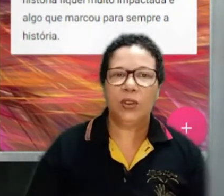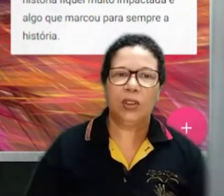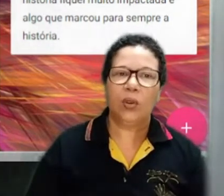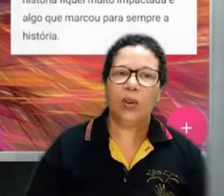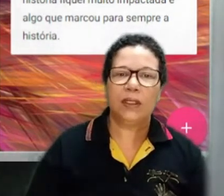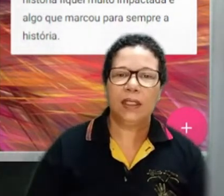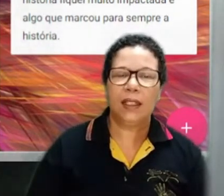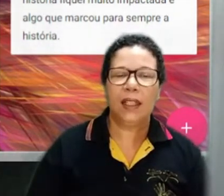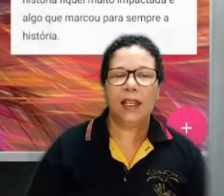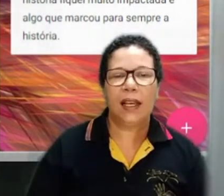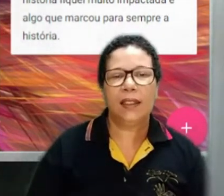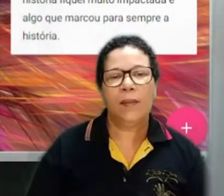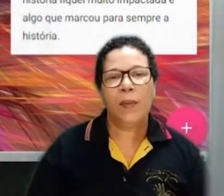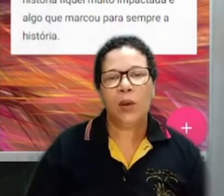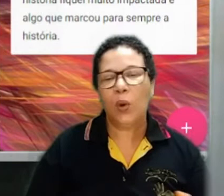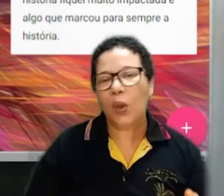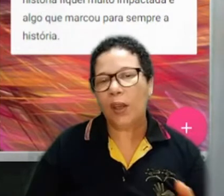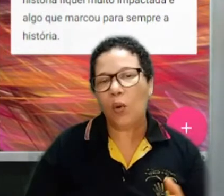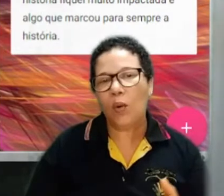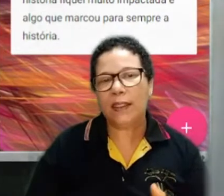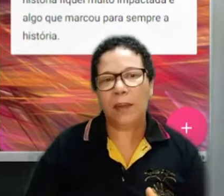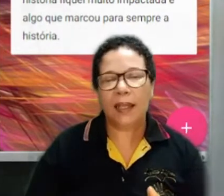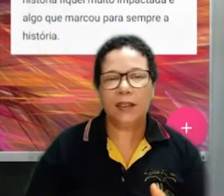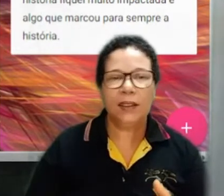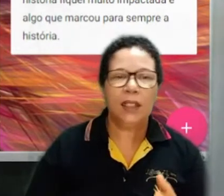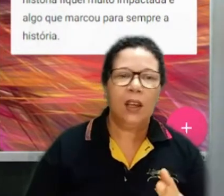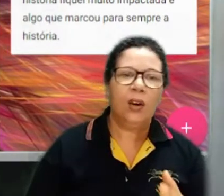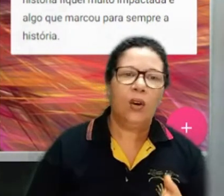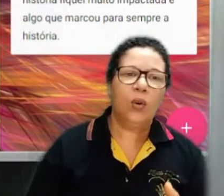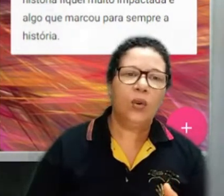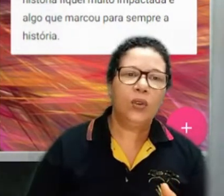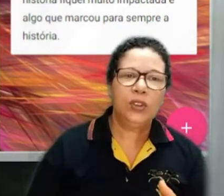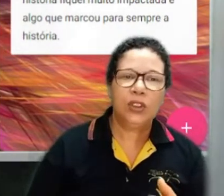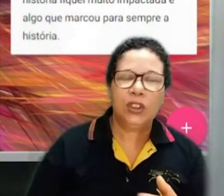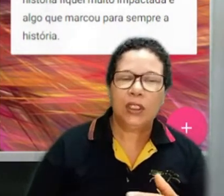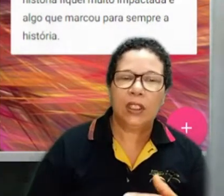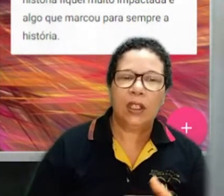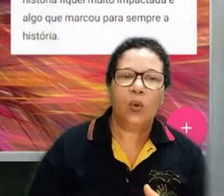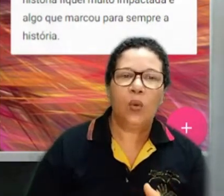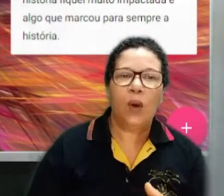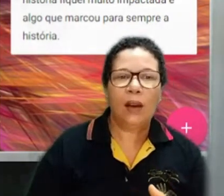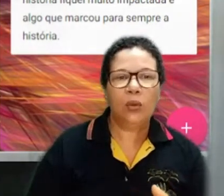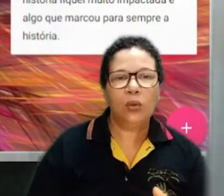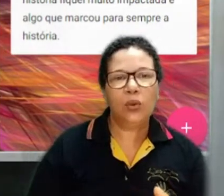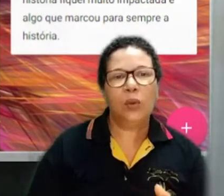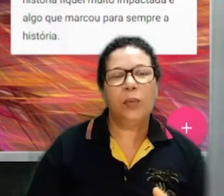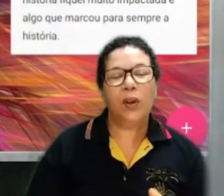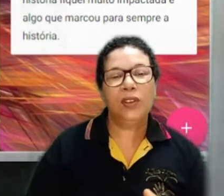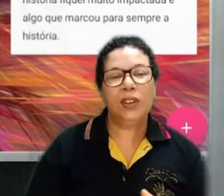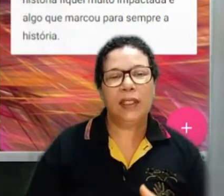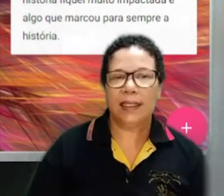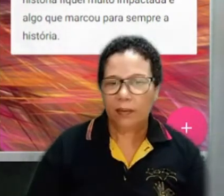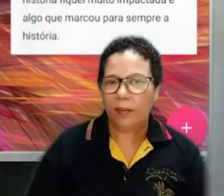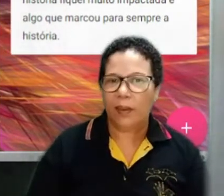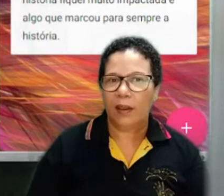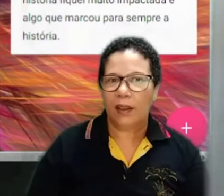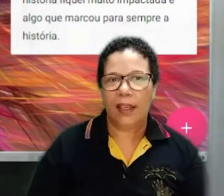como título oficina literária. Coloquei algumas imagens onde o aluno pode estar